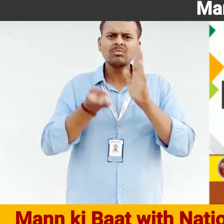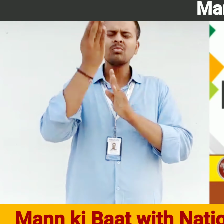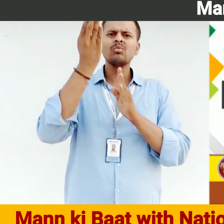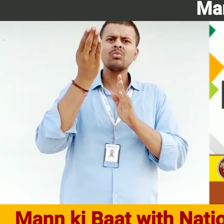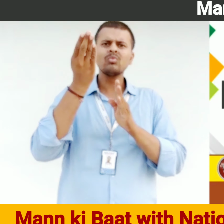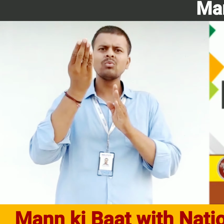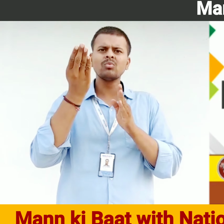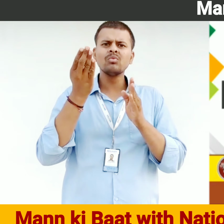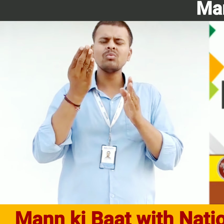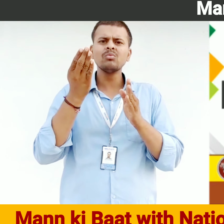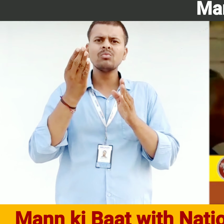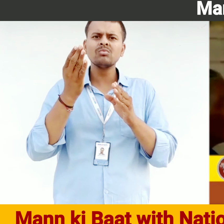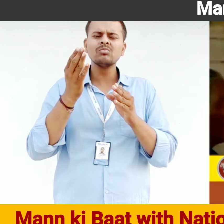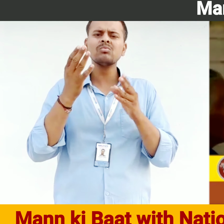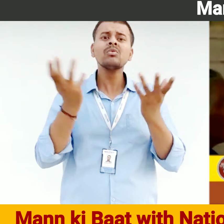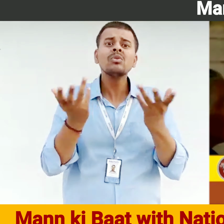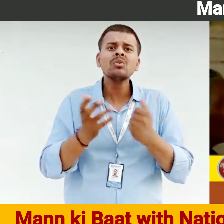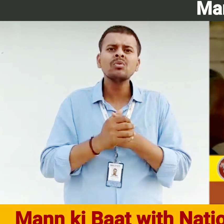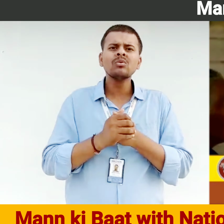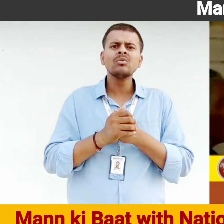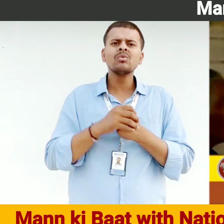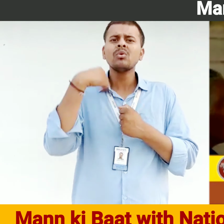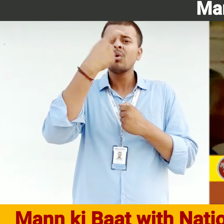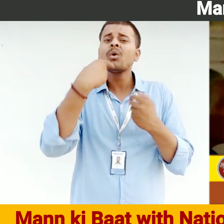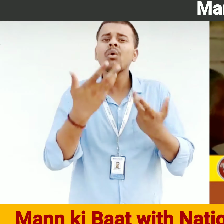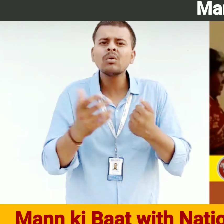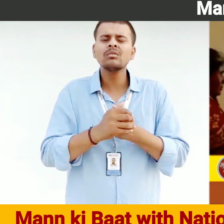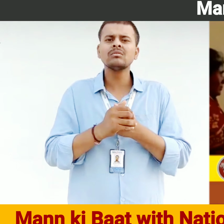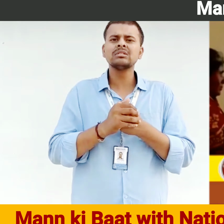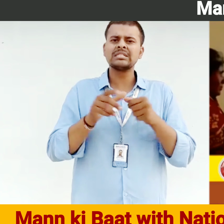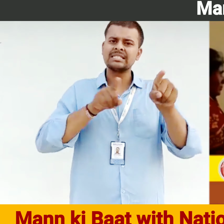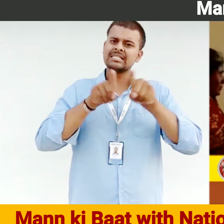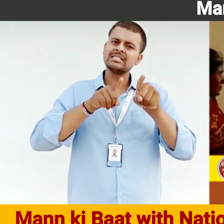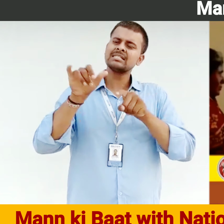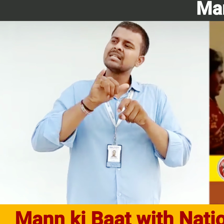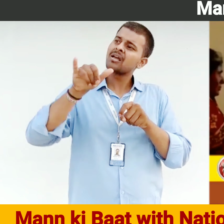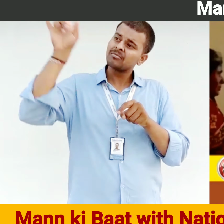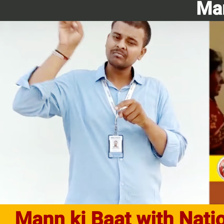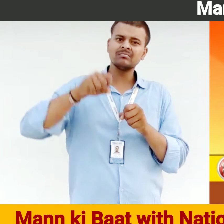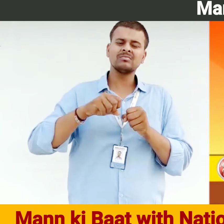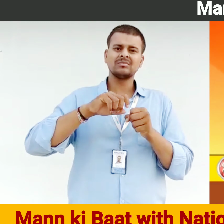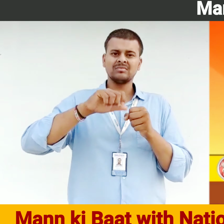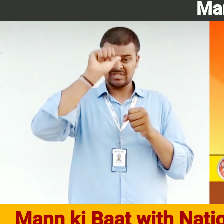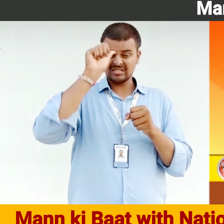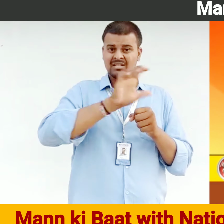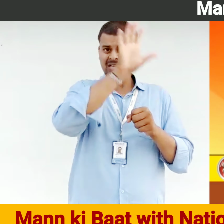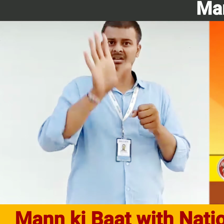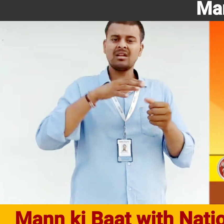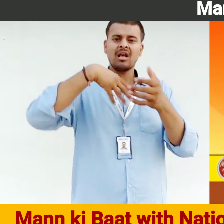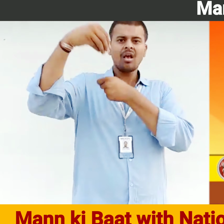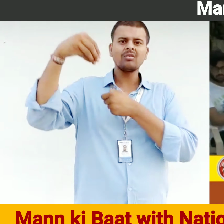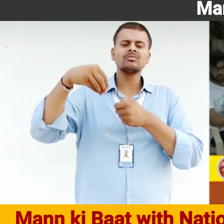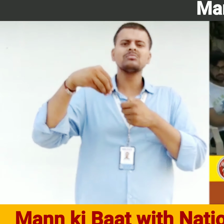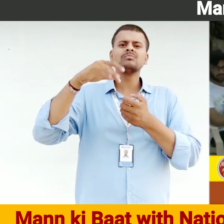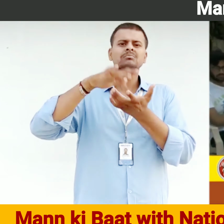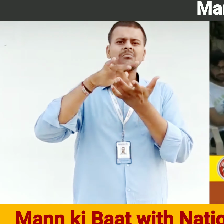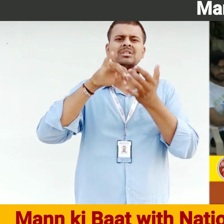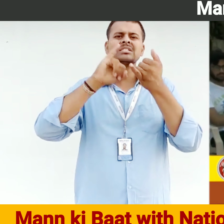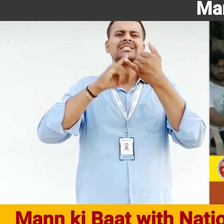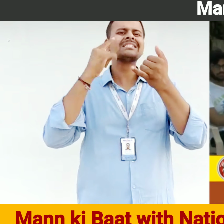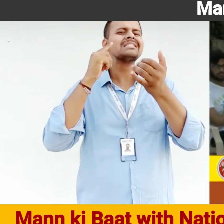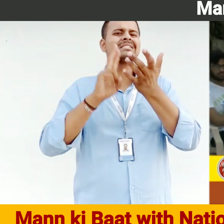मतलब नॉर्वे जैसा देश, सिंगापुर जैसा देश, उसकी जो टोटल जनसंख्या है उससे 2